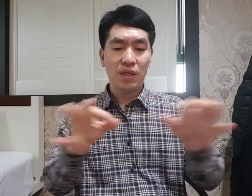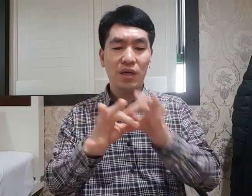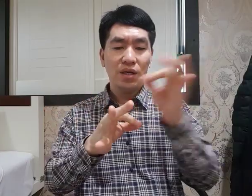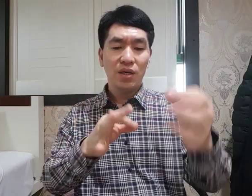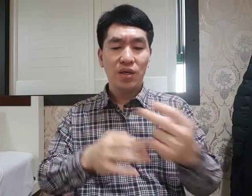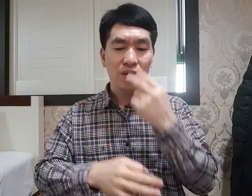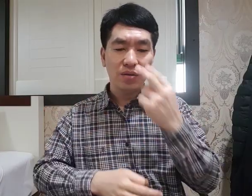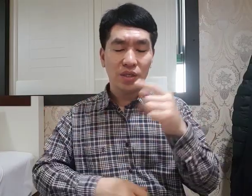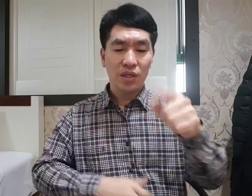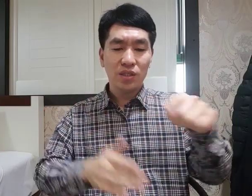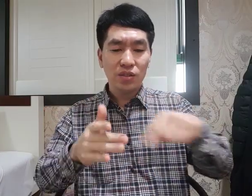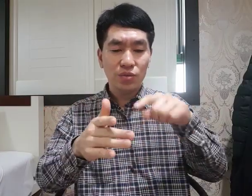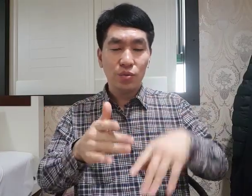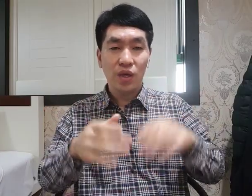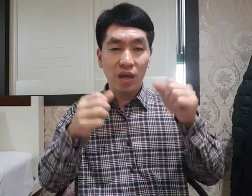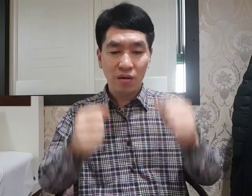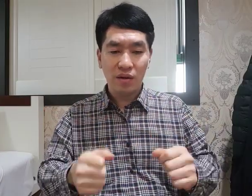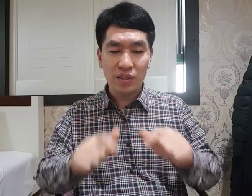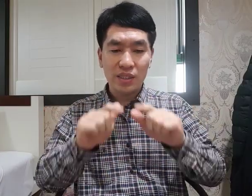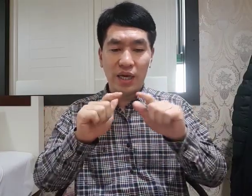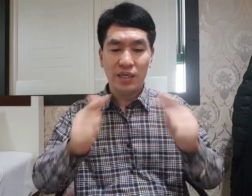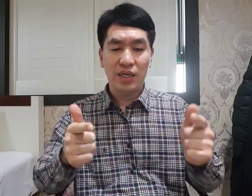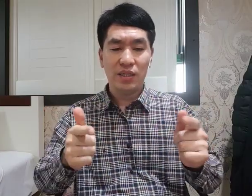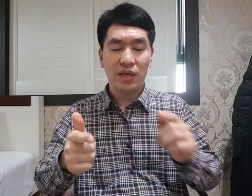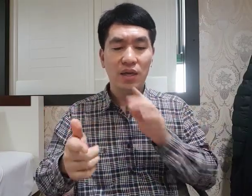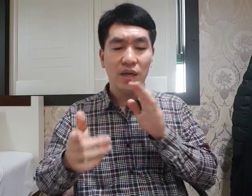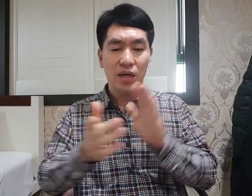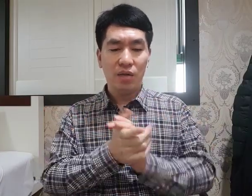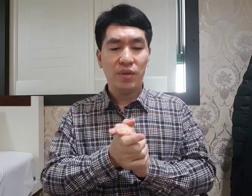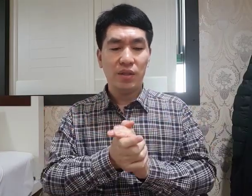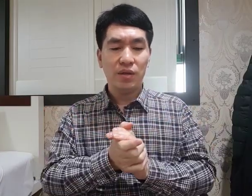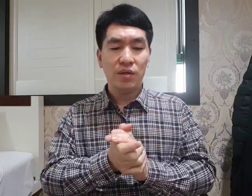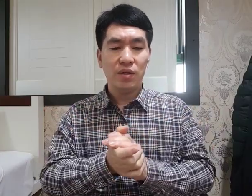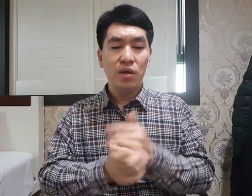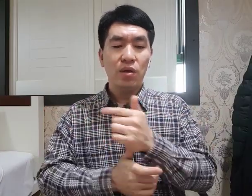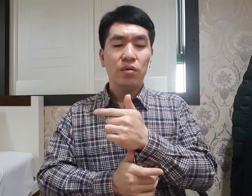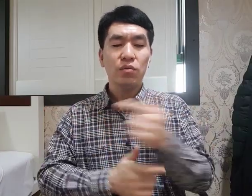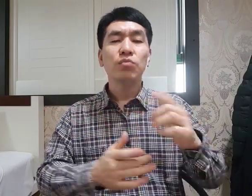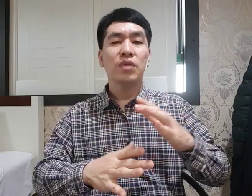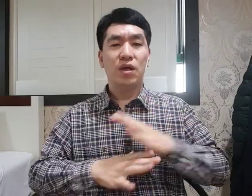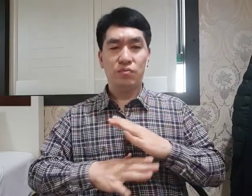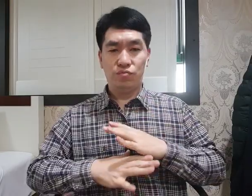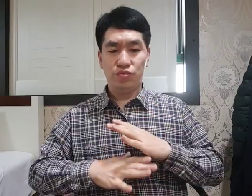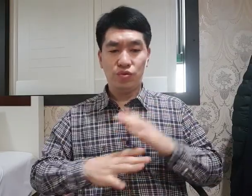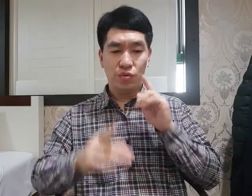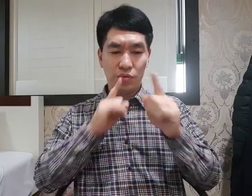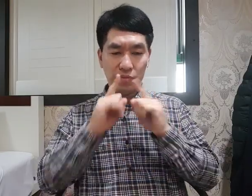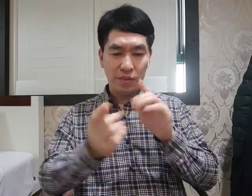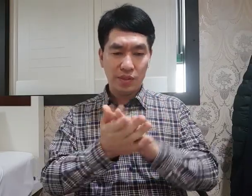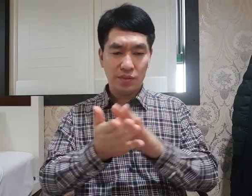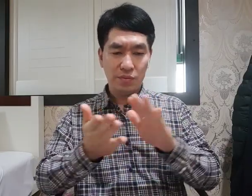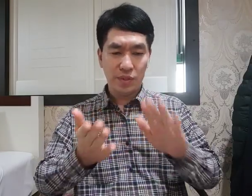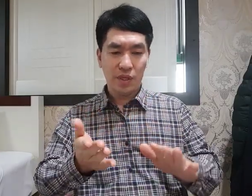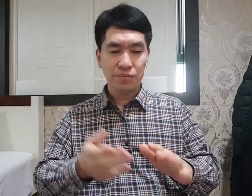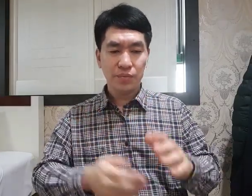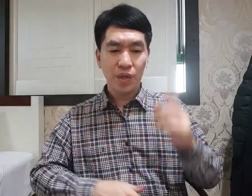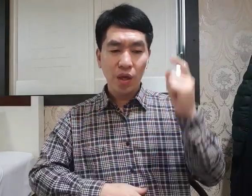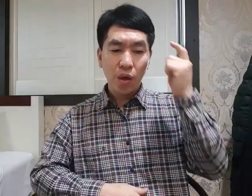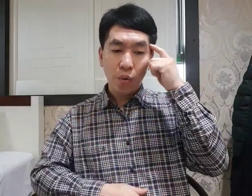자마다 영생이 그 속에 거하지 아니한다. 아멘. 너무나 무서운 말씀입니다.